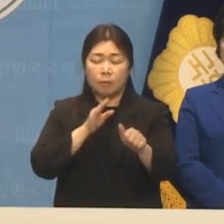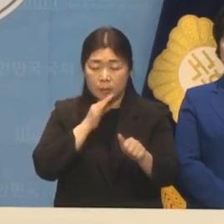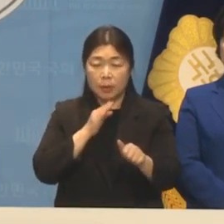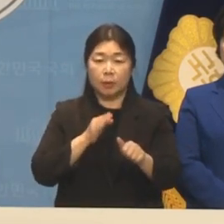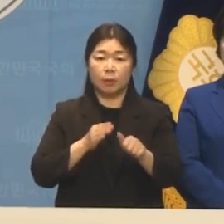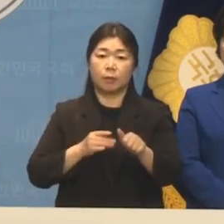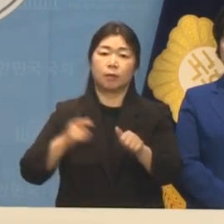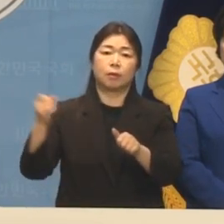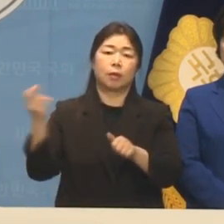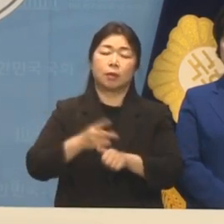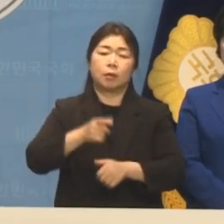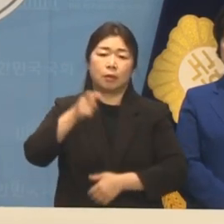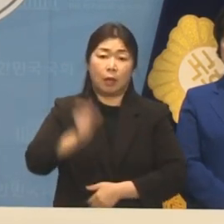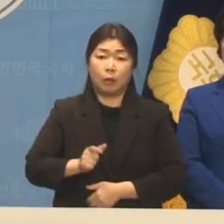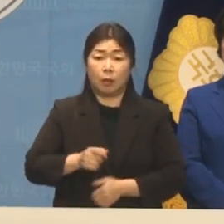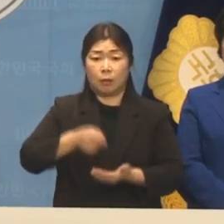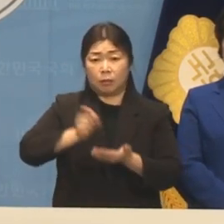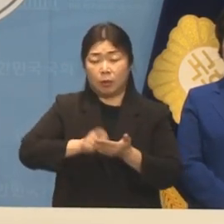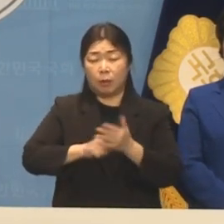강력하게